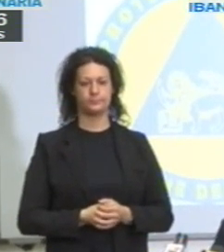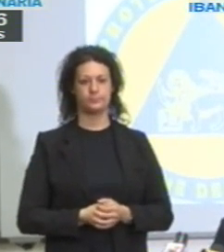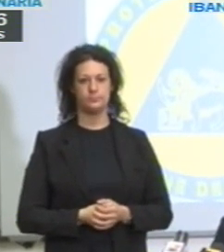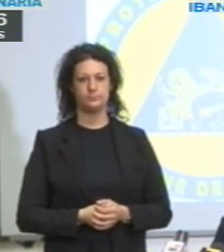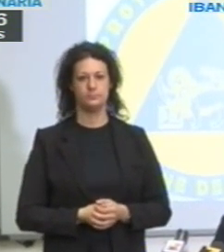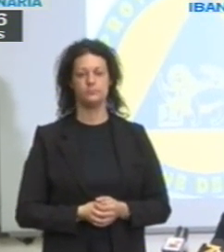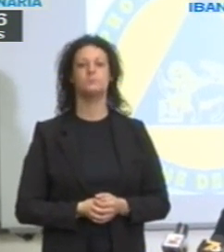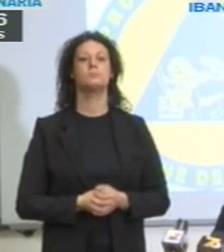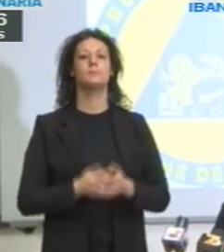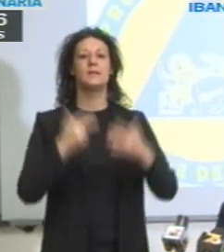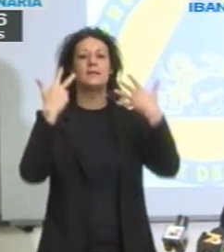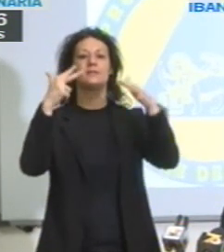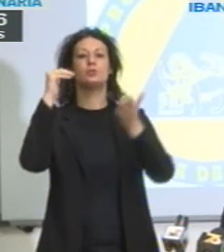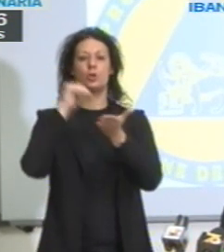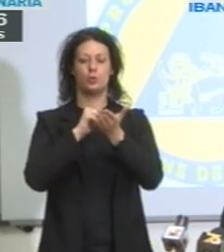Abbiamo